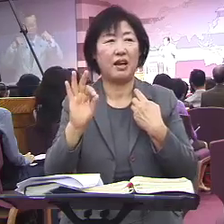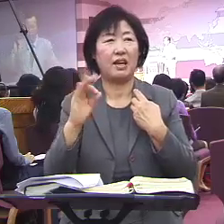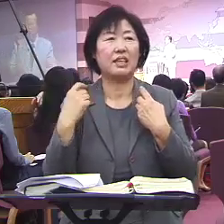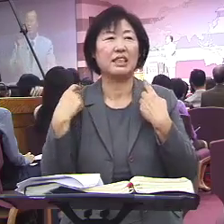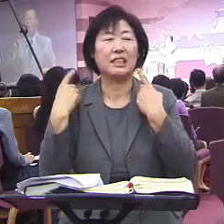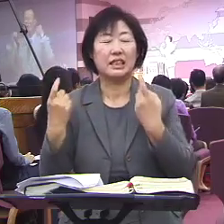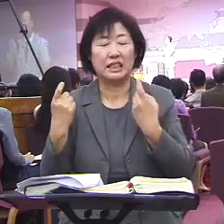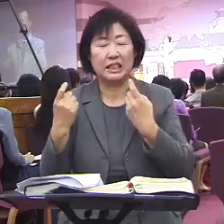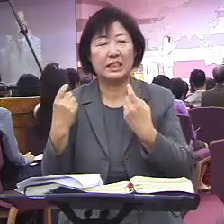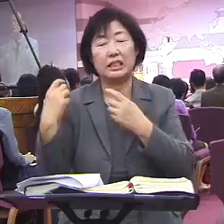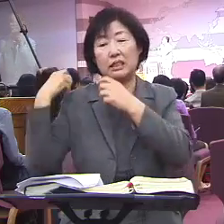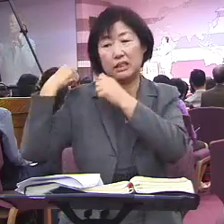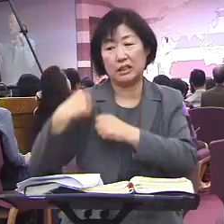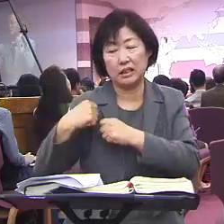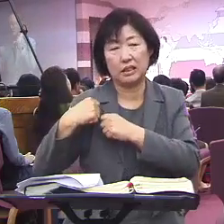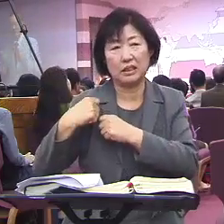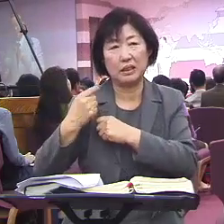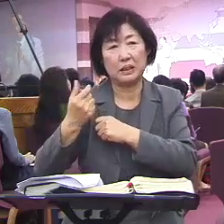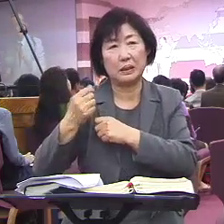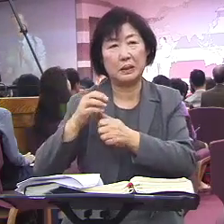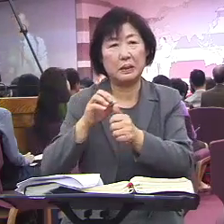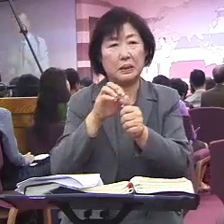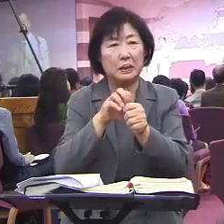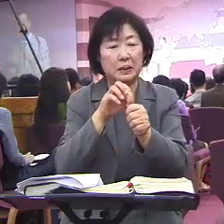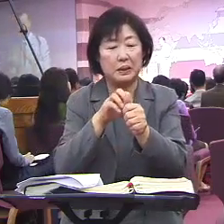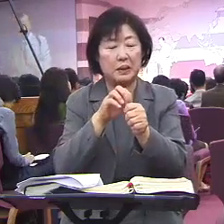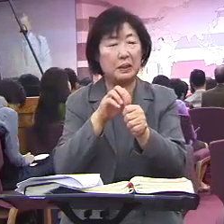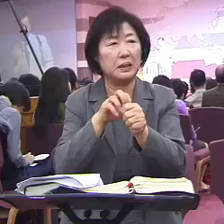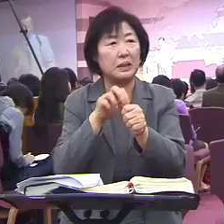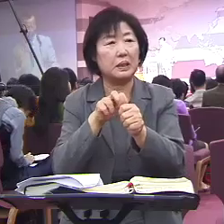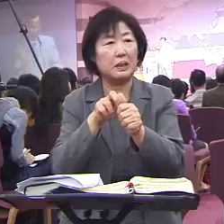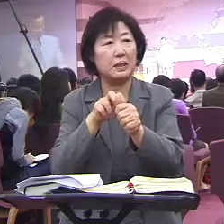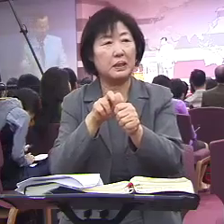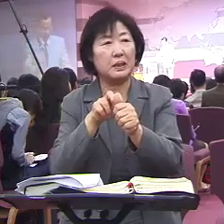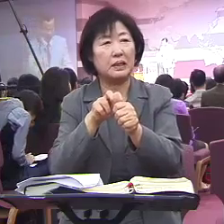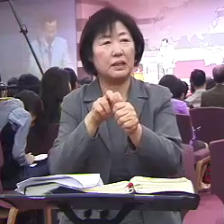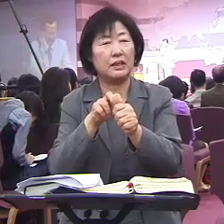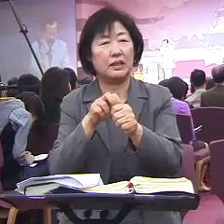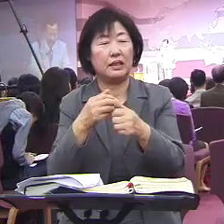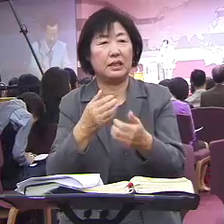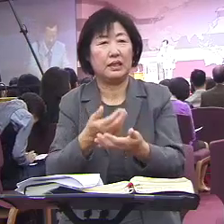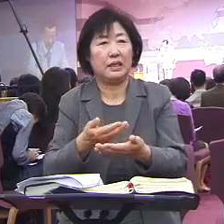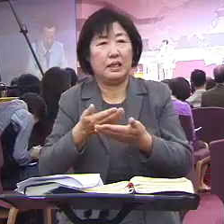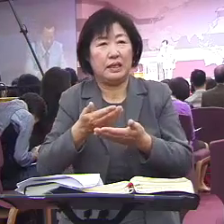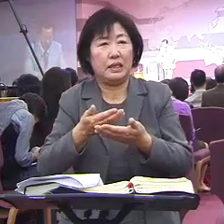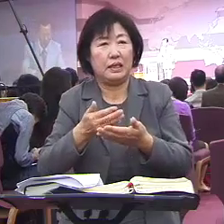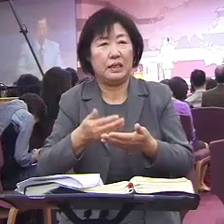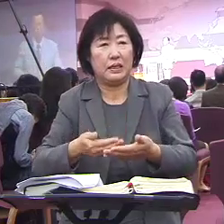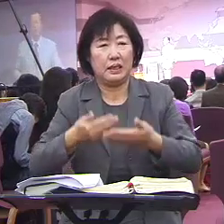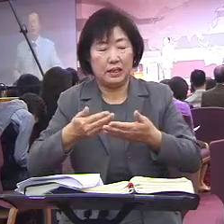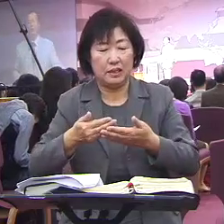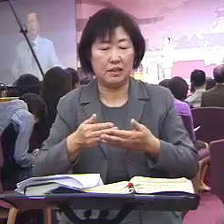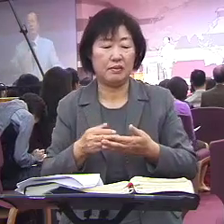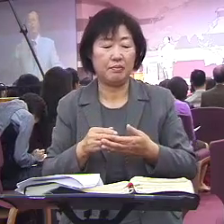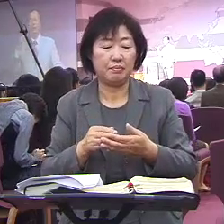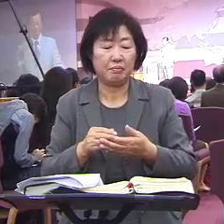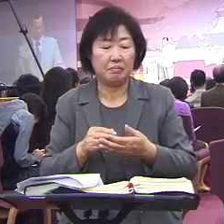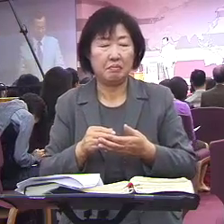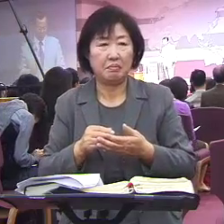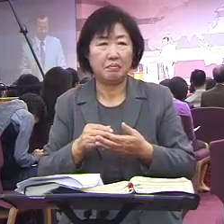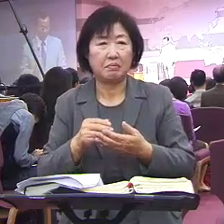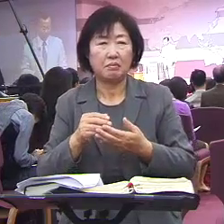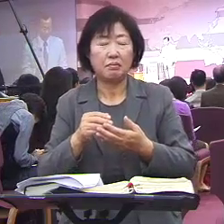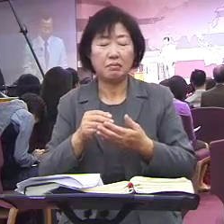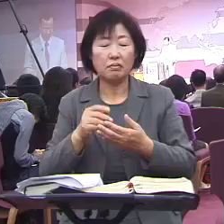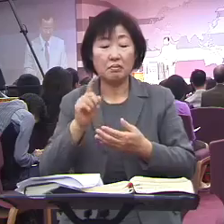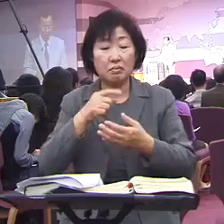내가 충분히 홀로 지울 수 있는 짐이에요. 자, 그러면 이 말씀이 연결된 말씀으로 보았을 때 어떠한